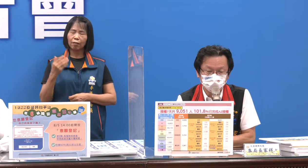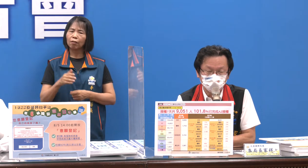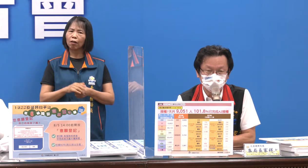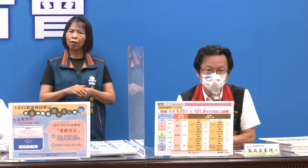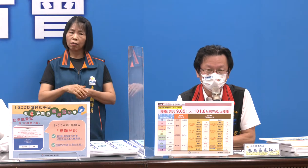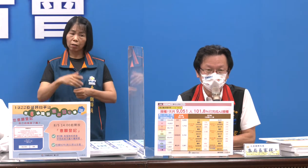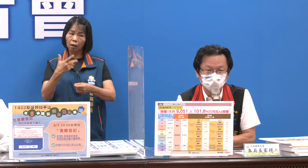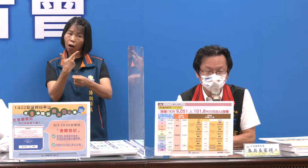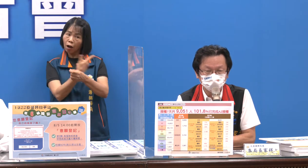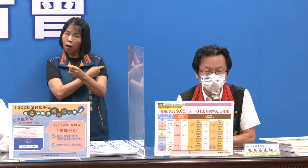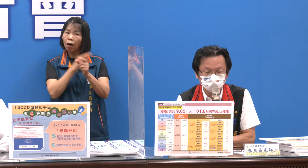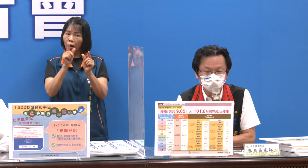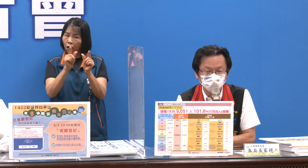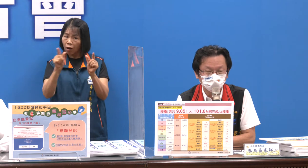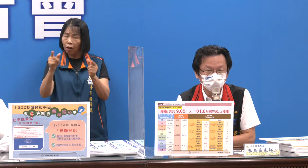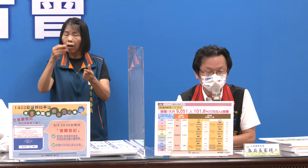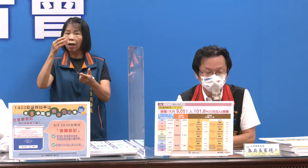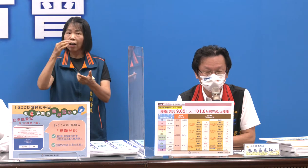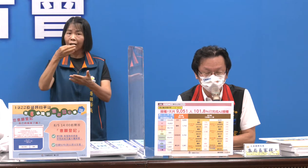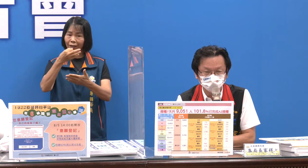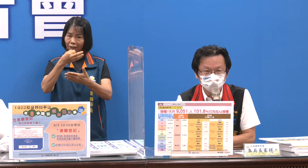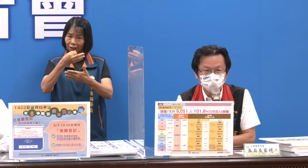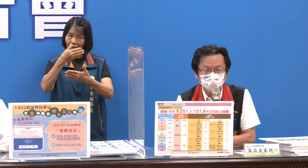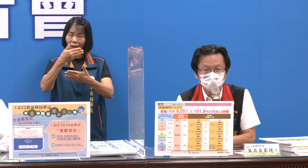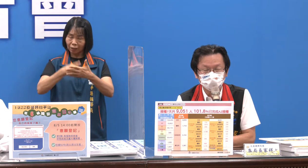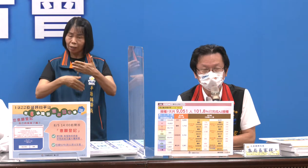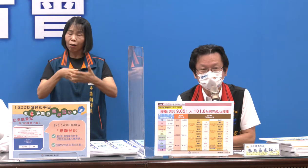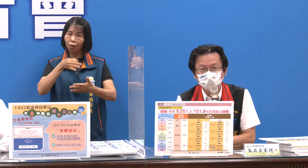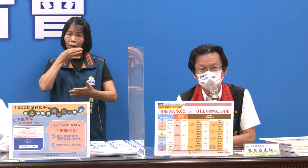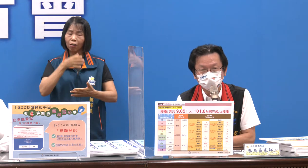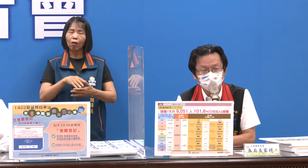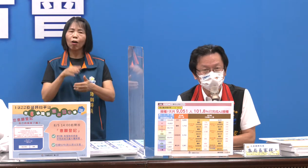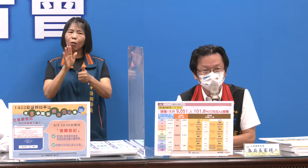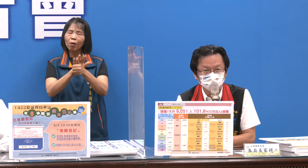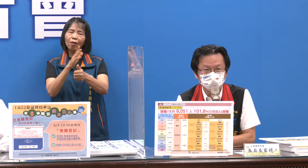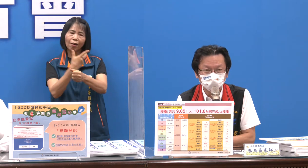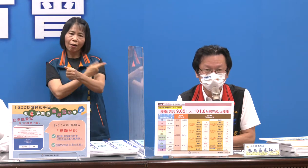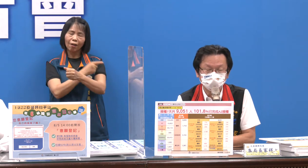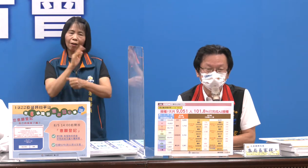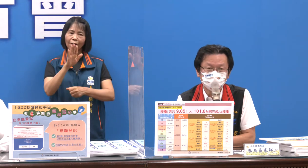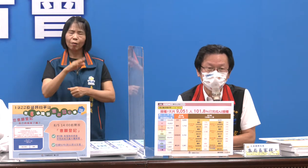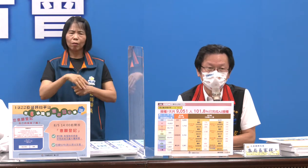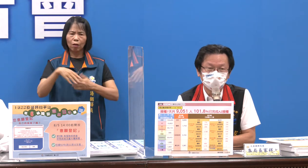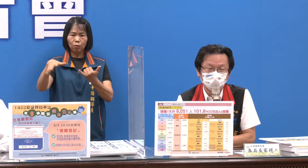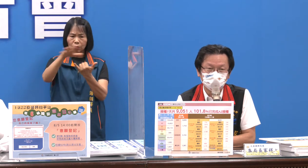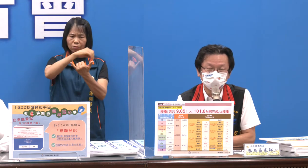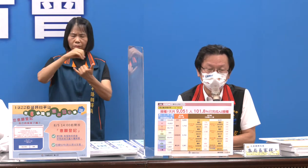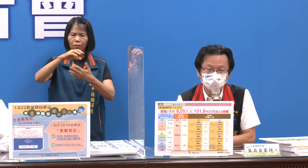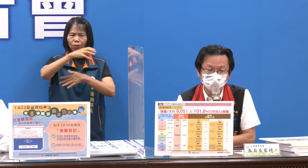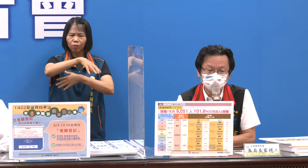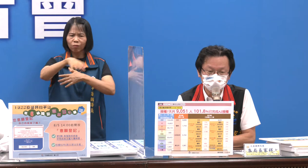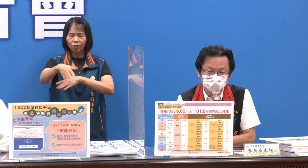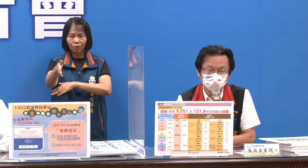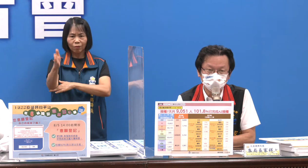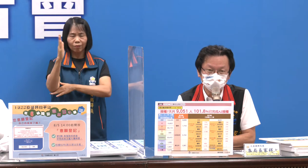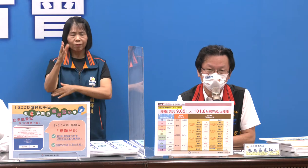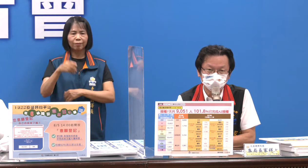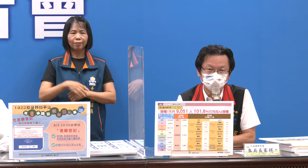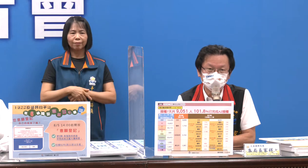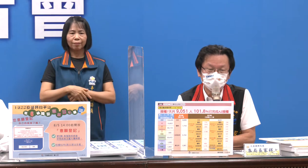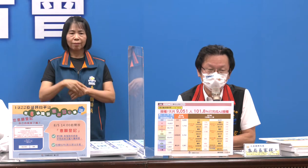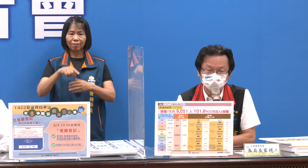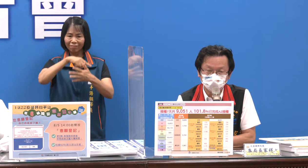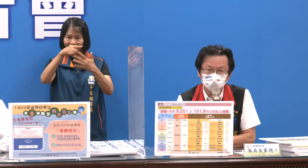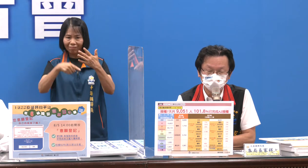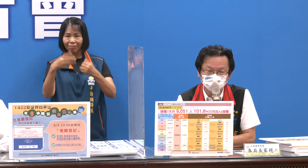后的疫苗可以来继续为我们的乡亲服务。所以在全台湾有很多的县市他们在这第四轮的疫苗